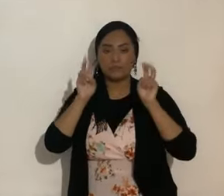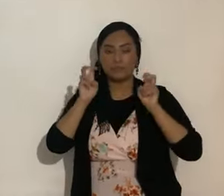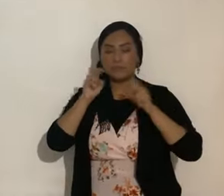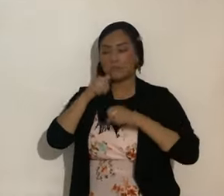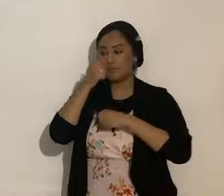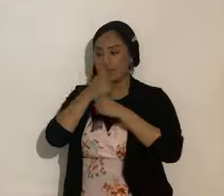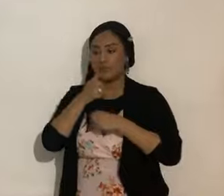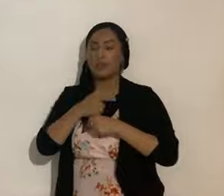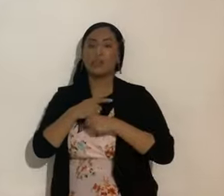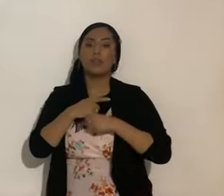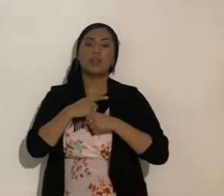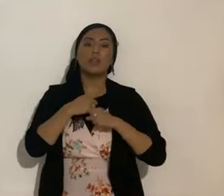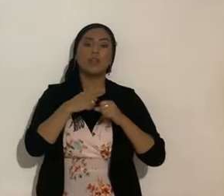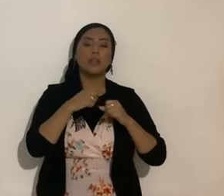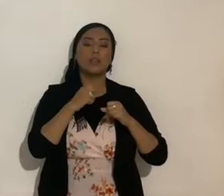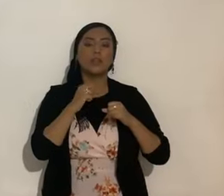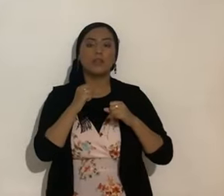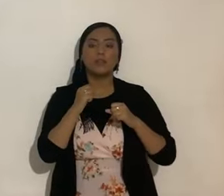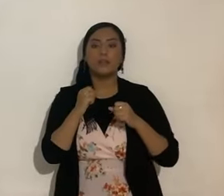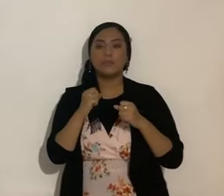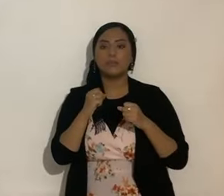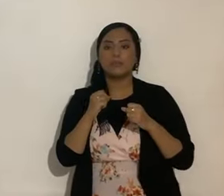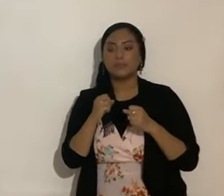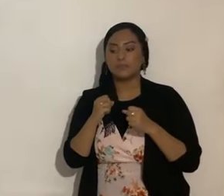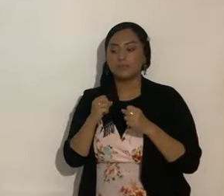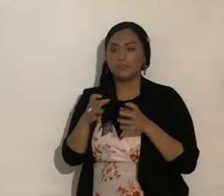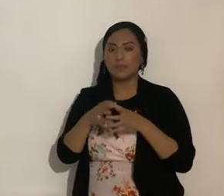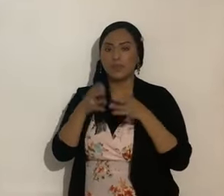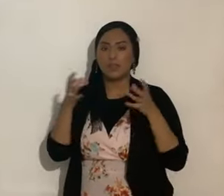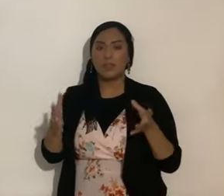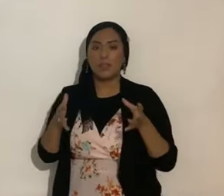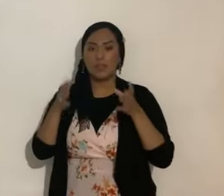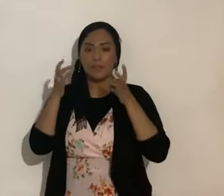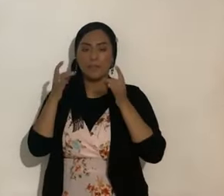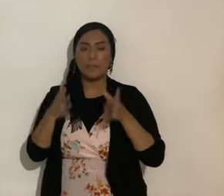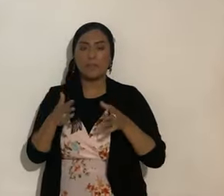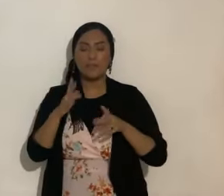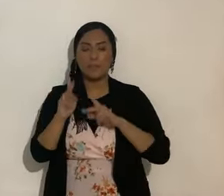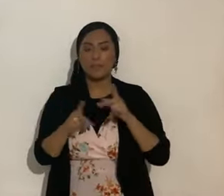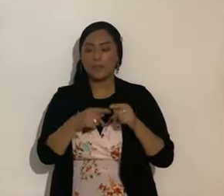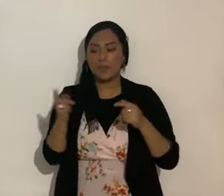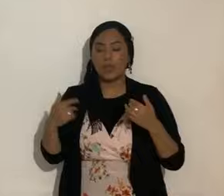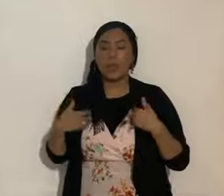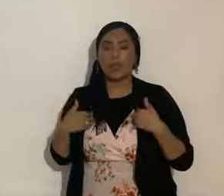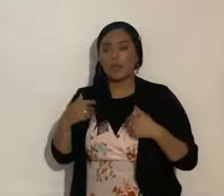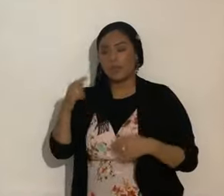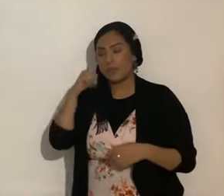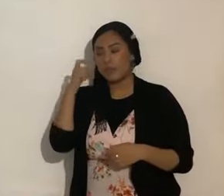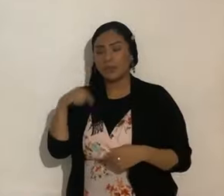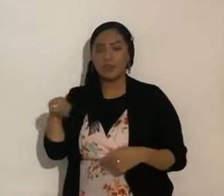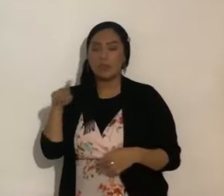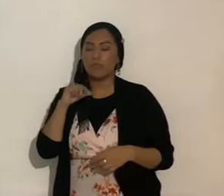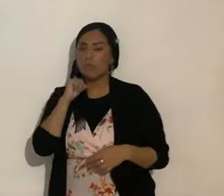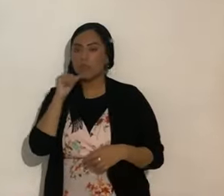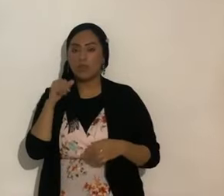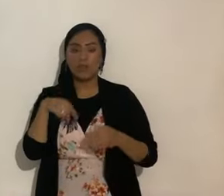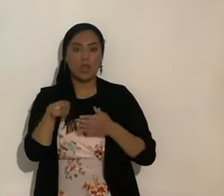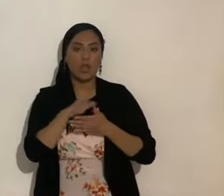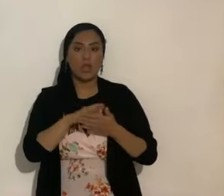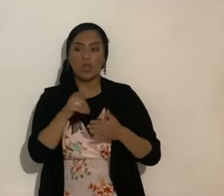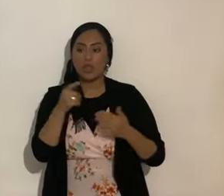hermanos, y también, vuelvo a decir, se acarrean muchas maldiciones las personas porque realmente no son santos, están